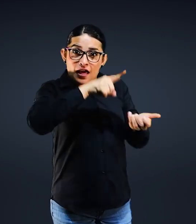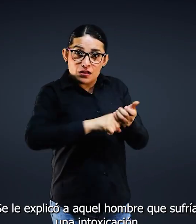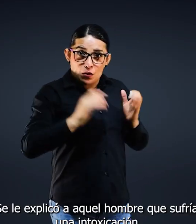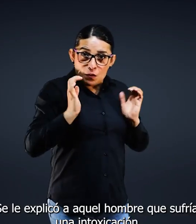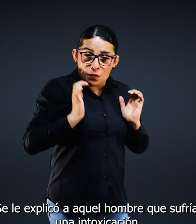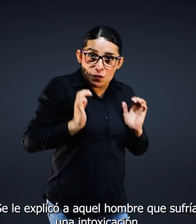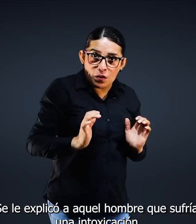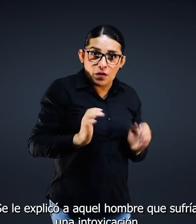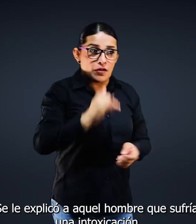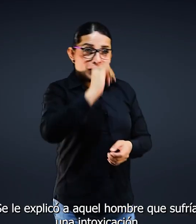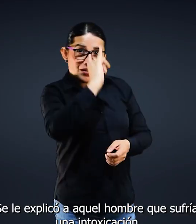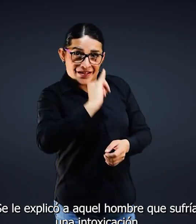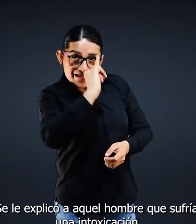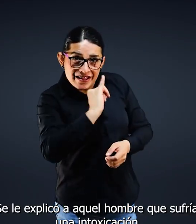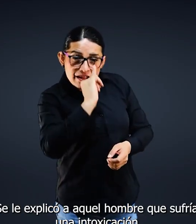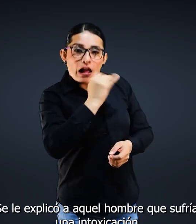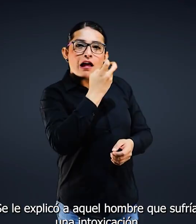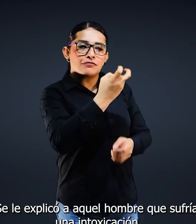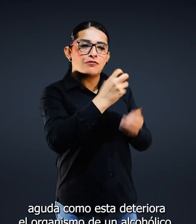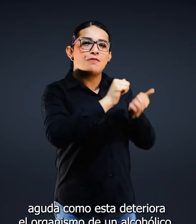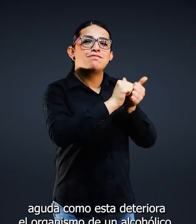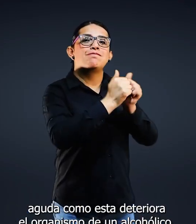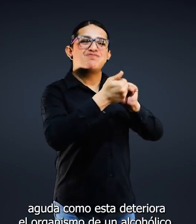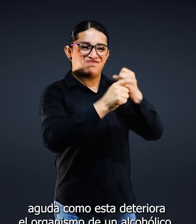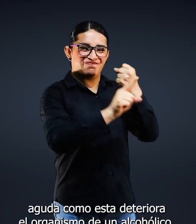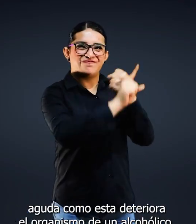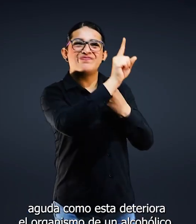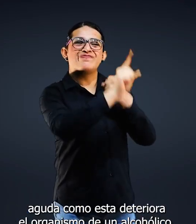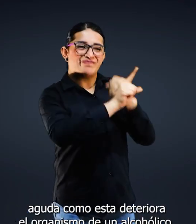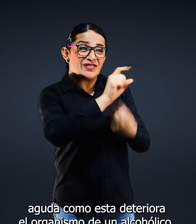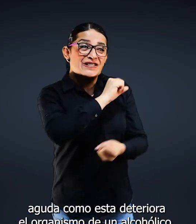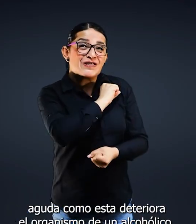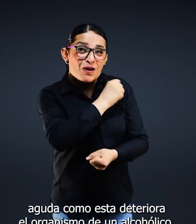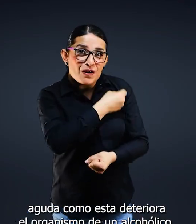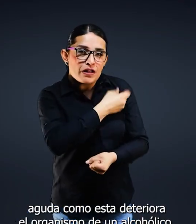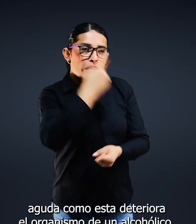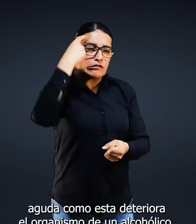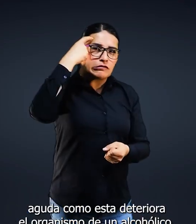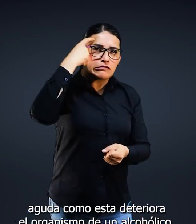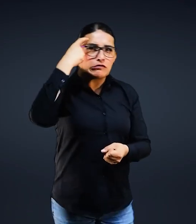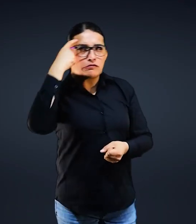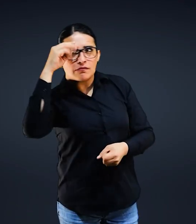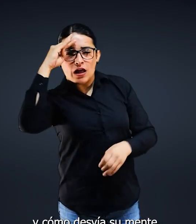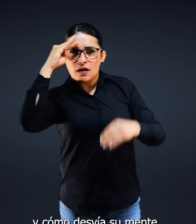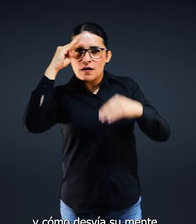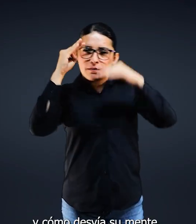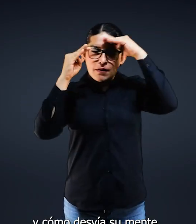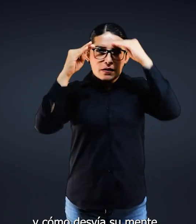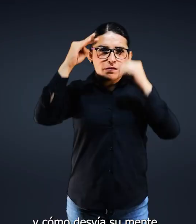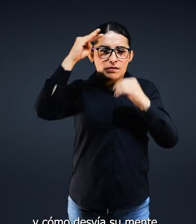Se le explicó a aquel hombre que sufría una intoxicación aguda, cómo ésta deteriora el organismo de un alcohólico, y cómo desvía su